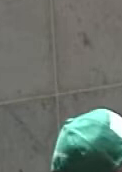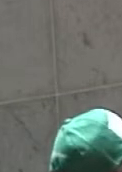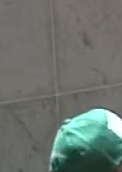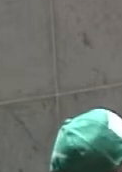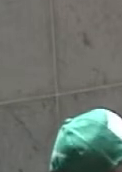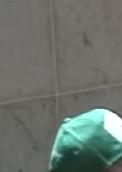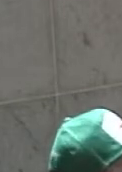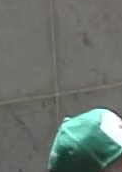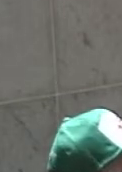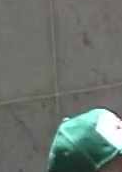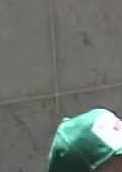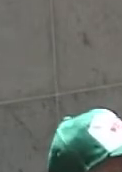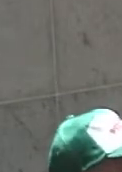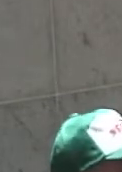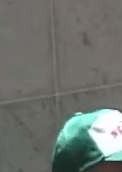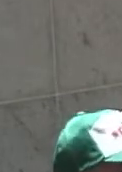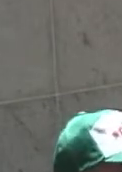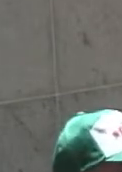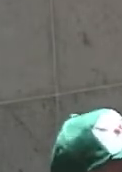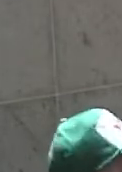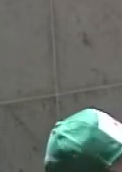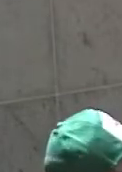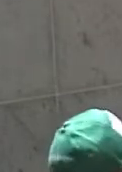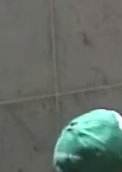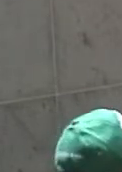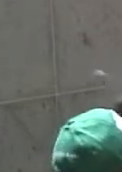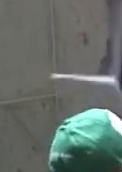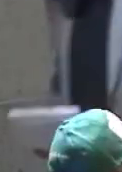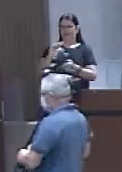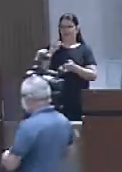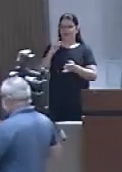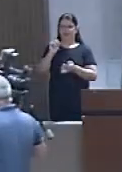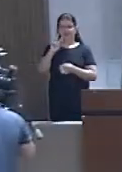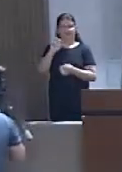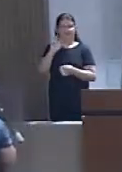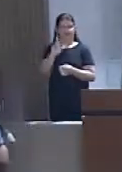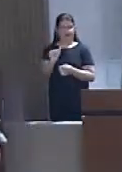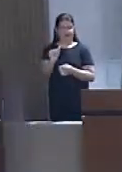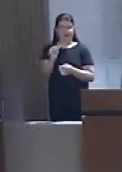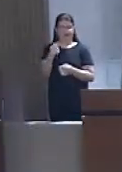ali a tribuna. O nosso deputado federal, Carlos Veras, com a palavra.